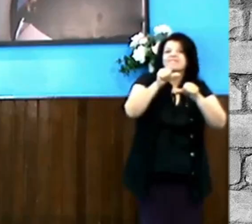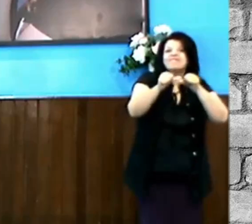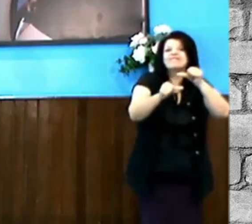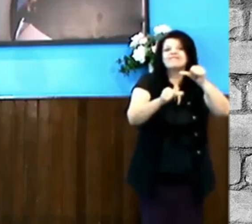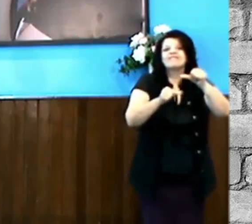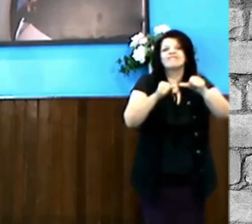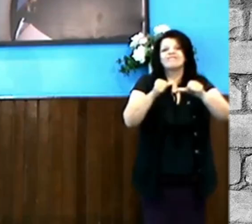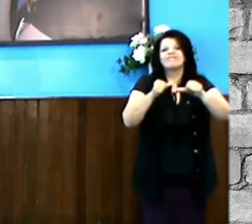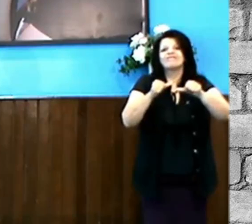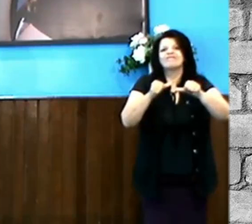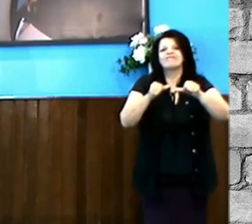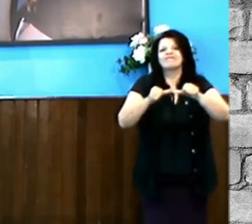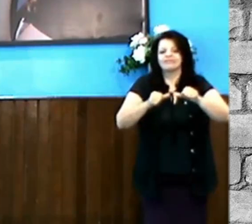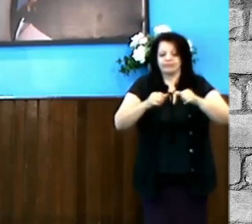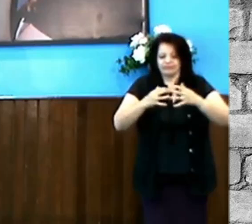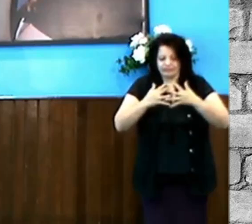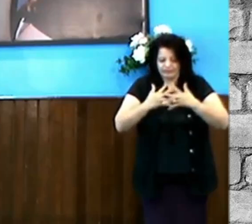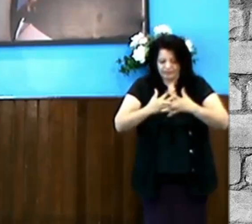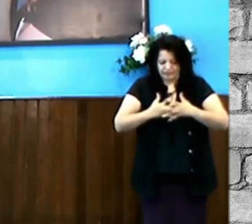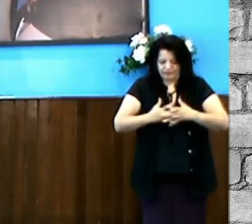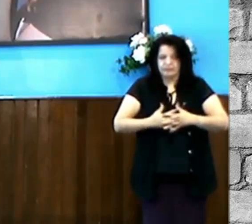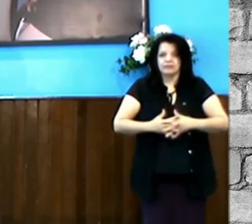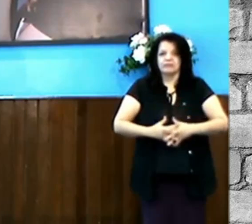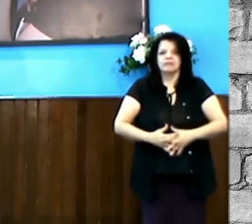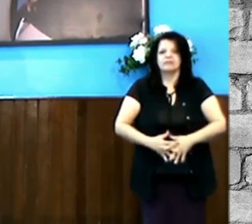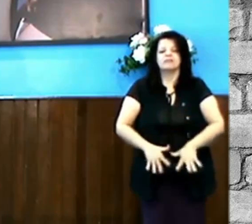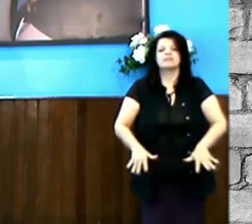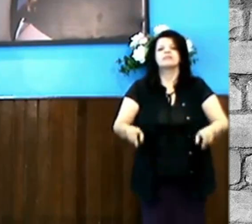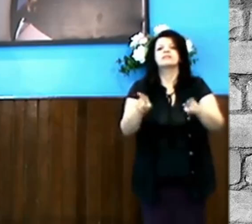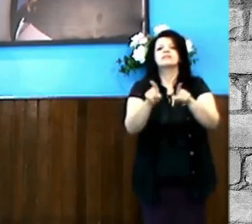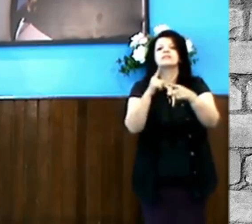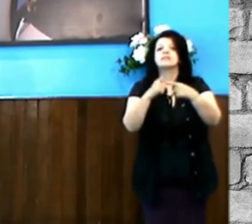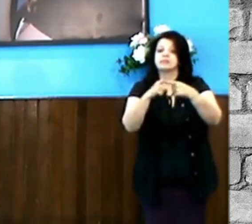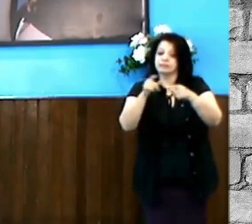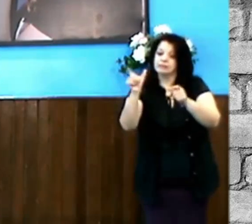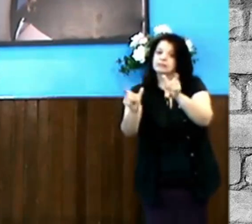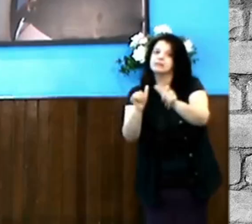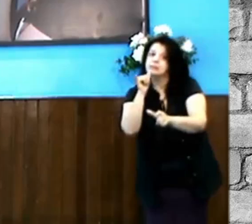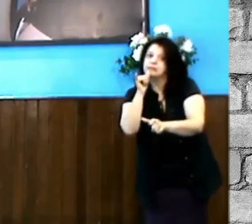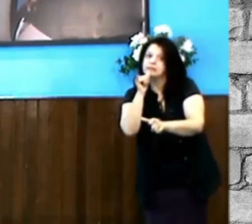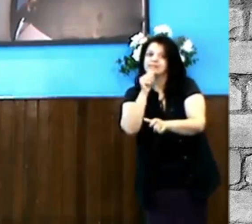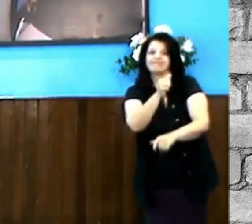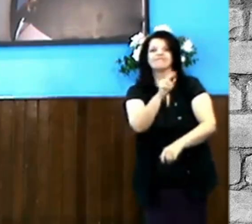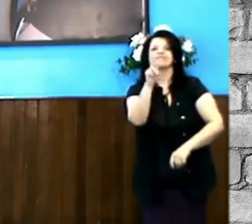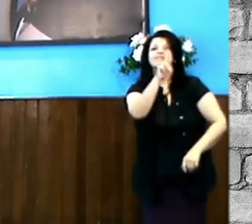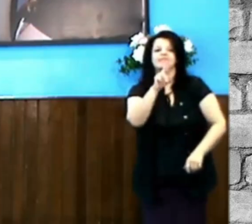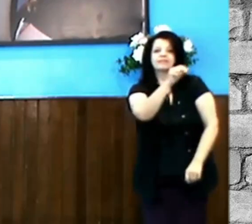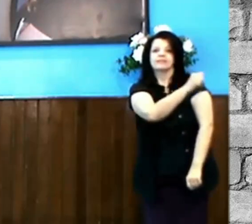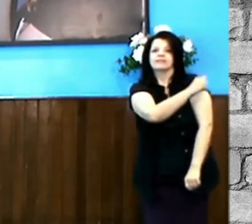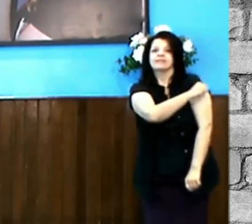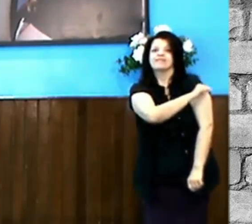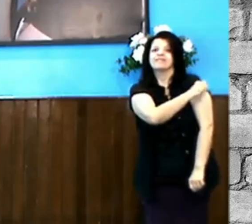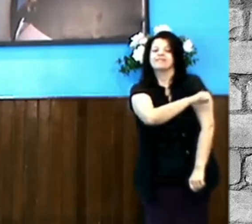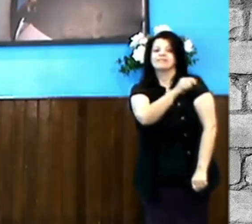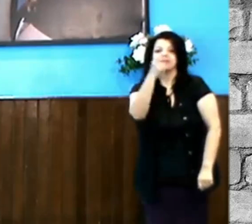na medida de algo. O que eu quero dizer com isso? Pense, por exemplo, mais uma vez, no caso